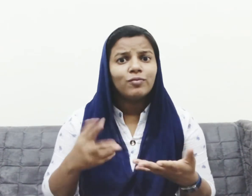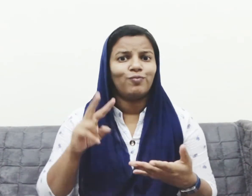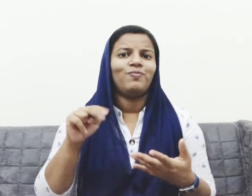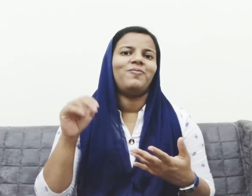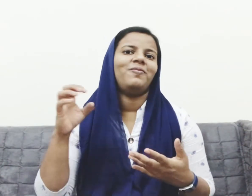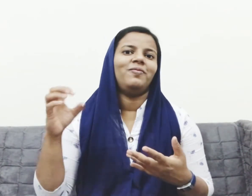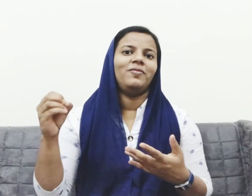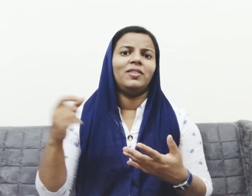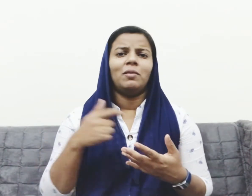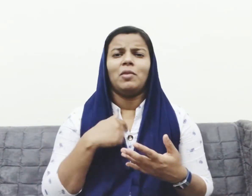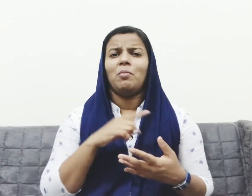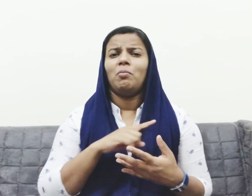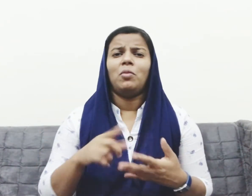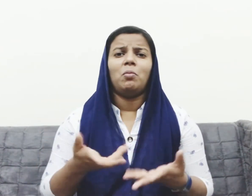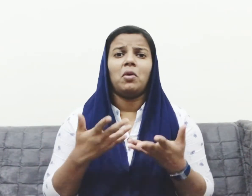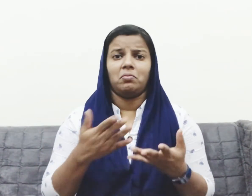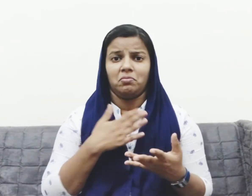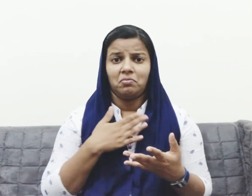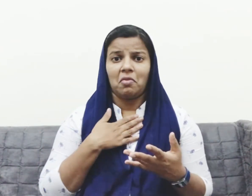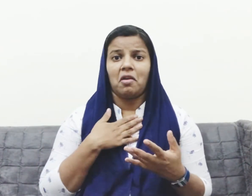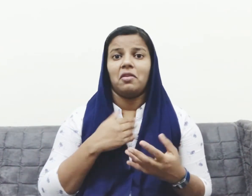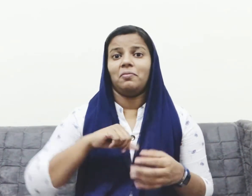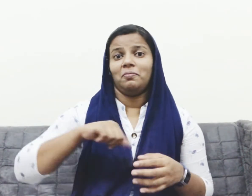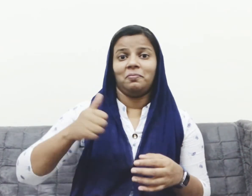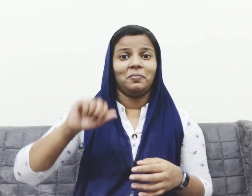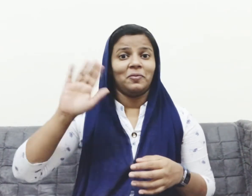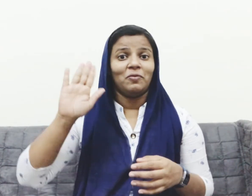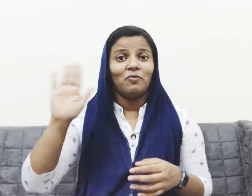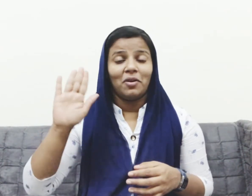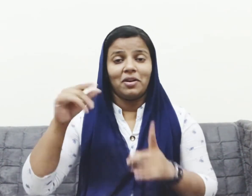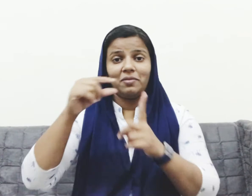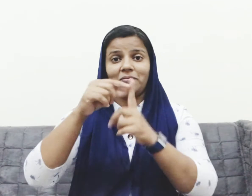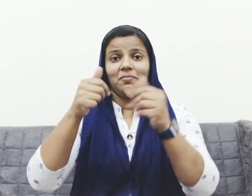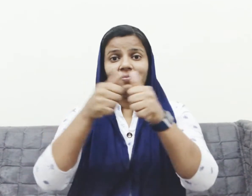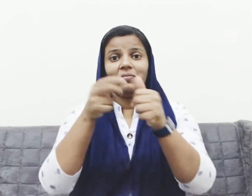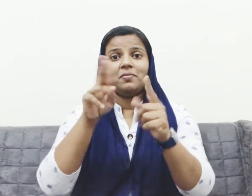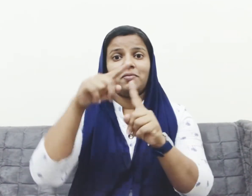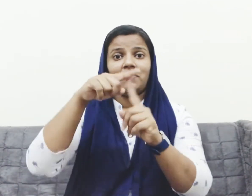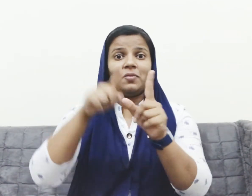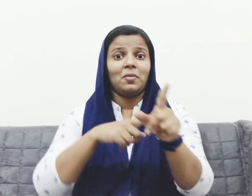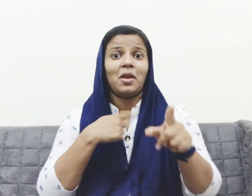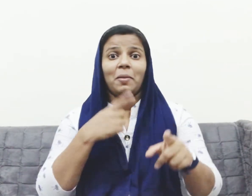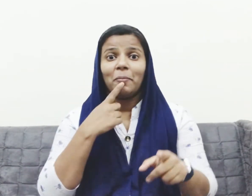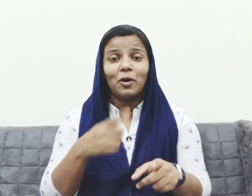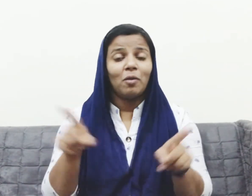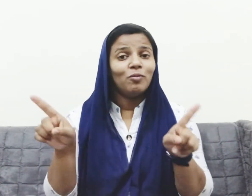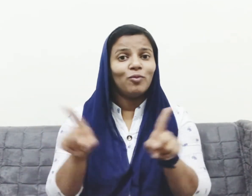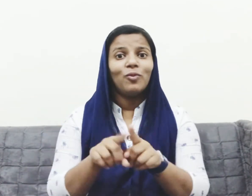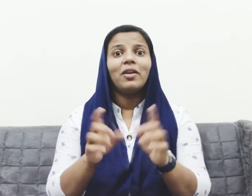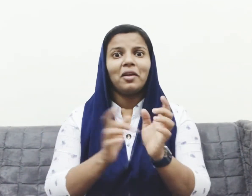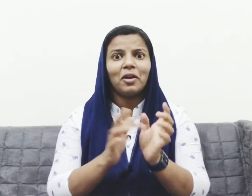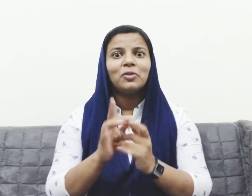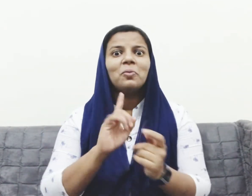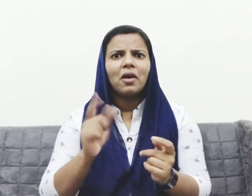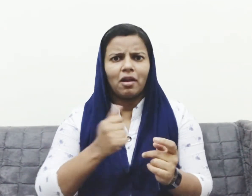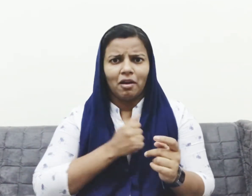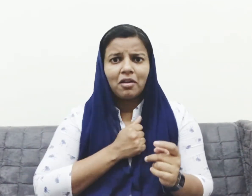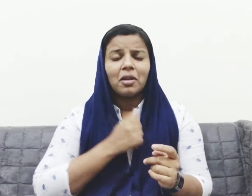ആവശ്യമില്ല. നമ്മൾ പറയുന്നില്ല എൻ്റെ പാർട്ടിയാണ് ഭരിക്കുന്നതെന്നൊക്കെ പറയുന്നത് പോലെ, പിതാവിൻ്റെ വലത്തുഭാഗത്തിരിക്കുന്ന ആളെ എൻ്റെ ആളാണ്, എനിക്ക് വേണ്ടി മരിച്ചവനാണ്, എനിക്ക്